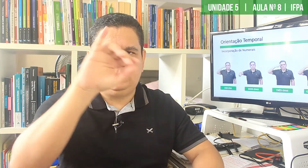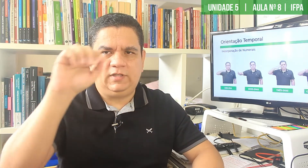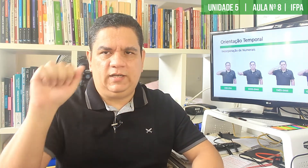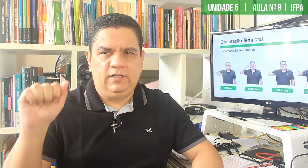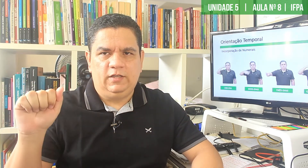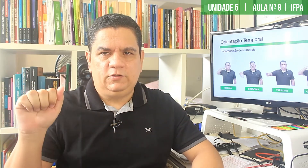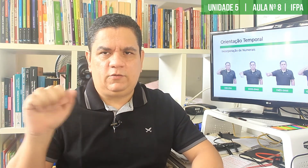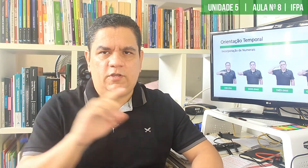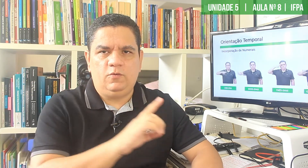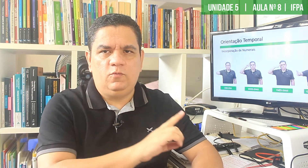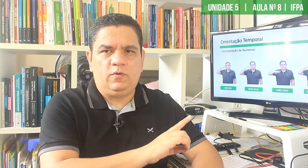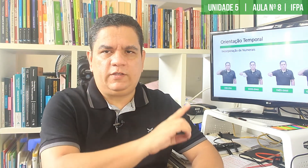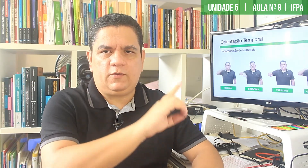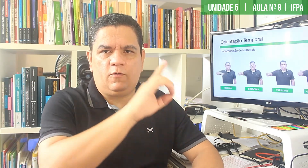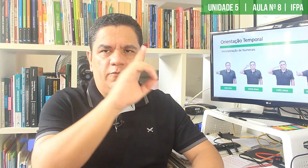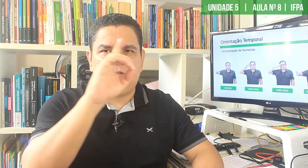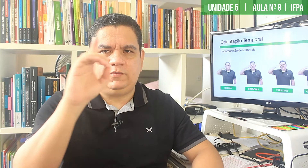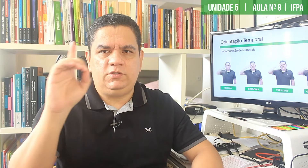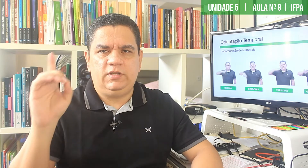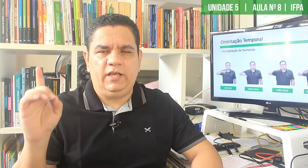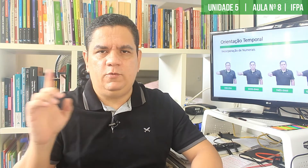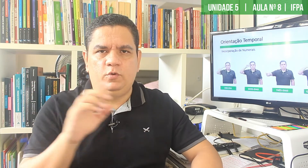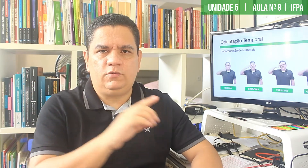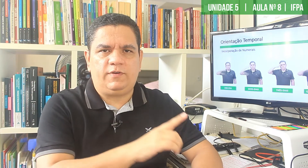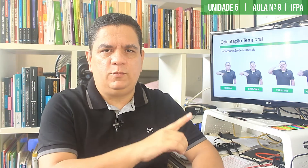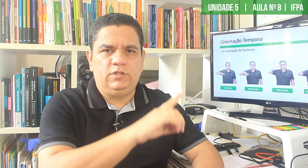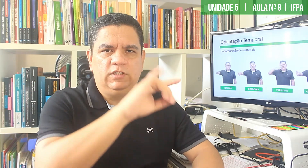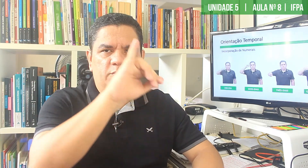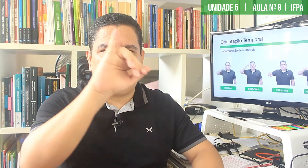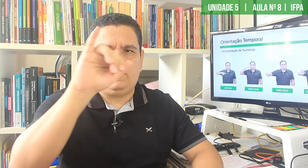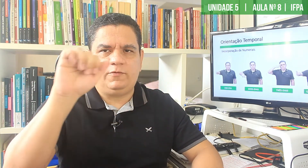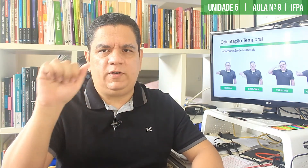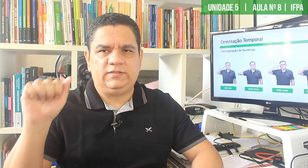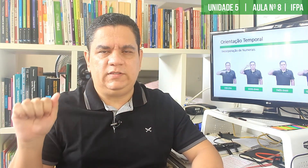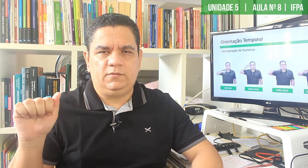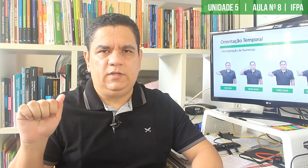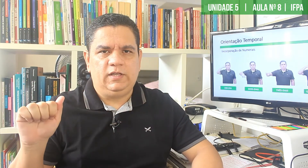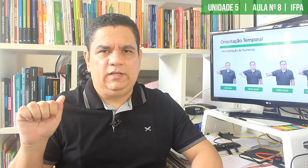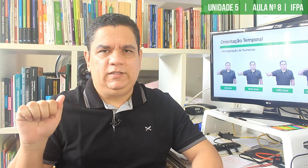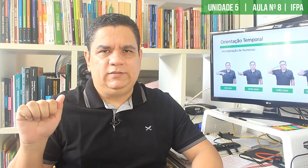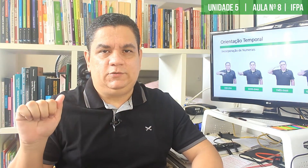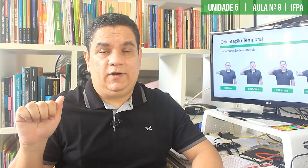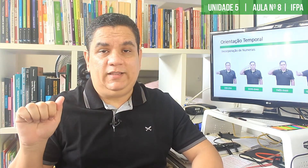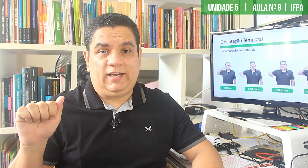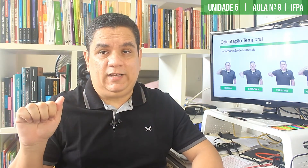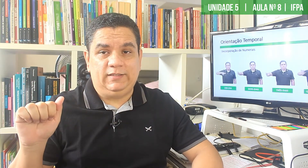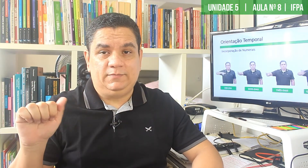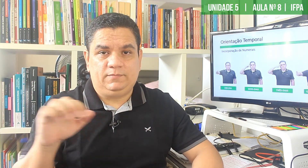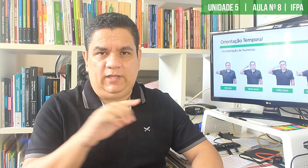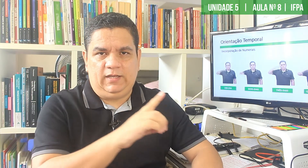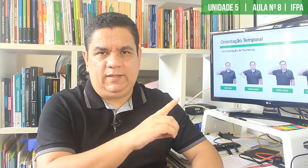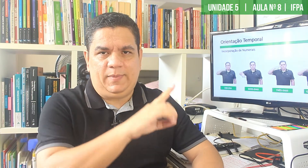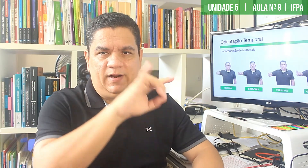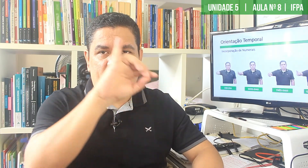tá? Só que um é só a configuração de D e o outro vai mudando para a configuração soletrada, tá? Da palavra